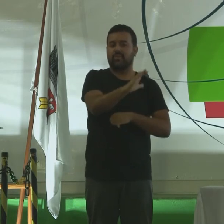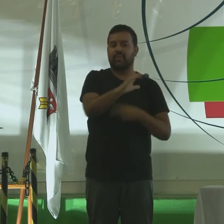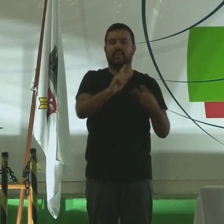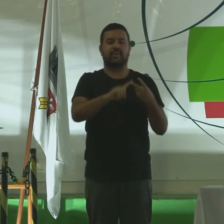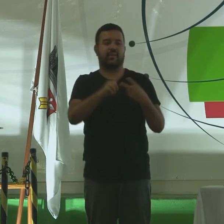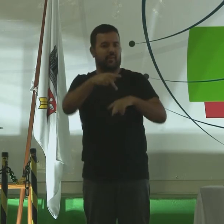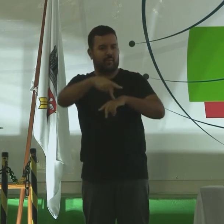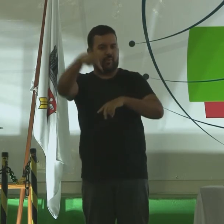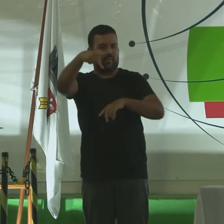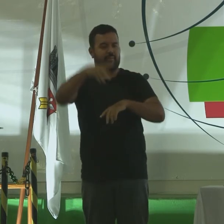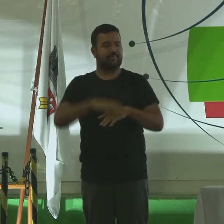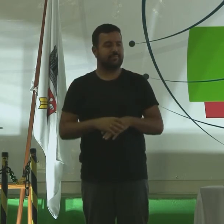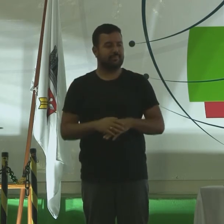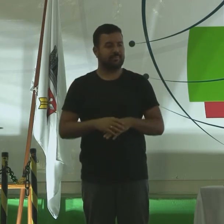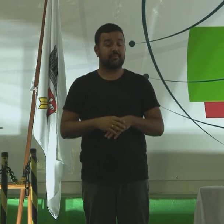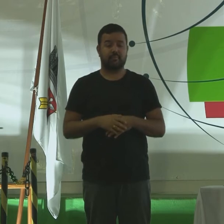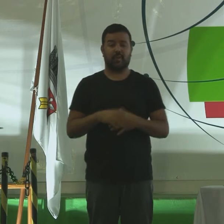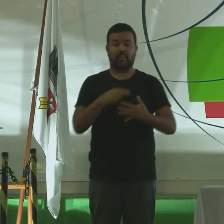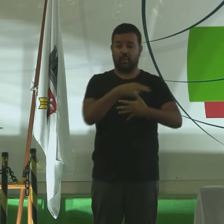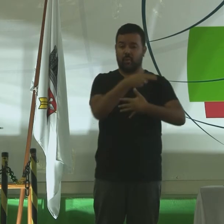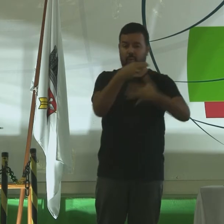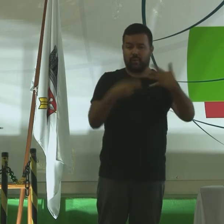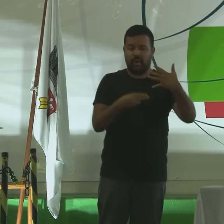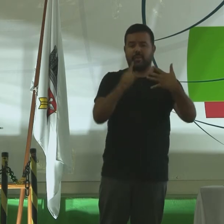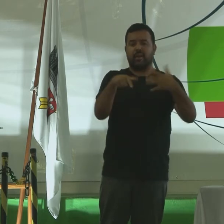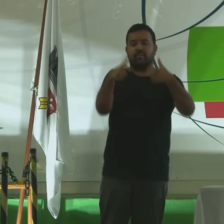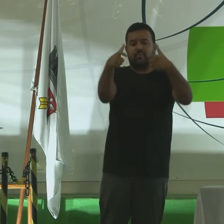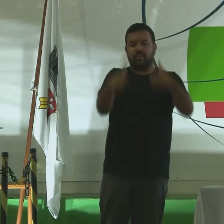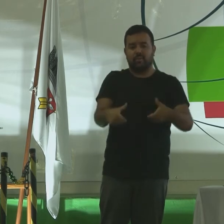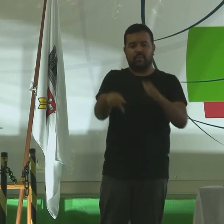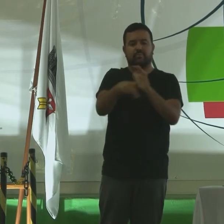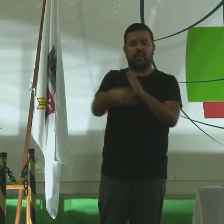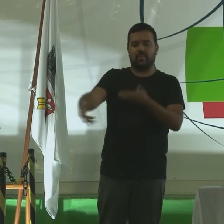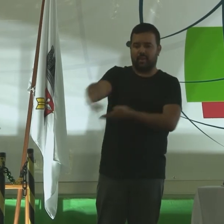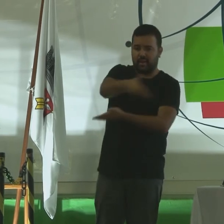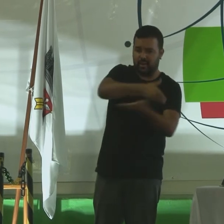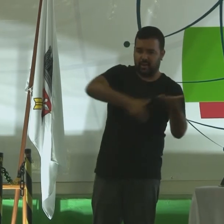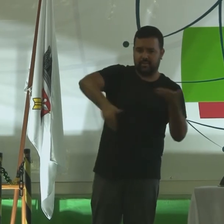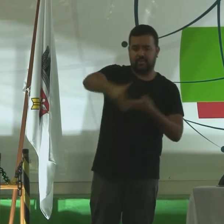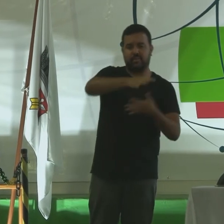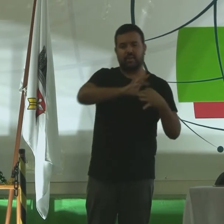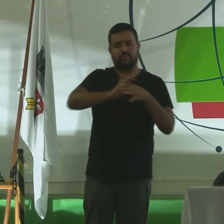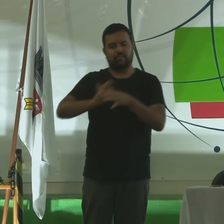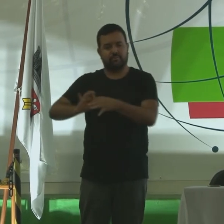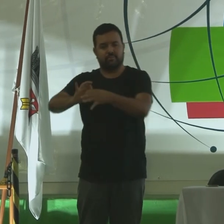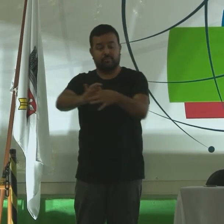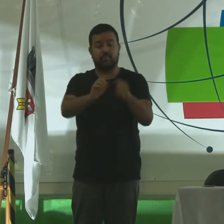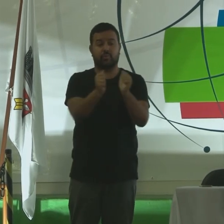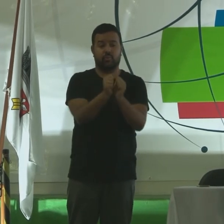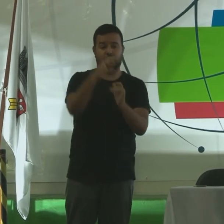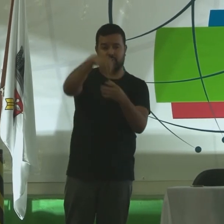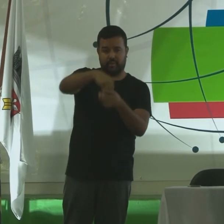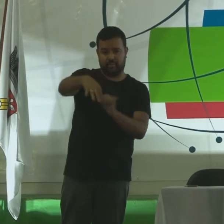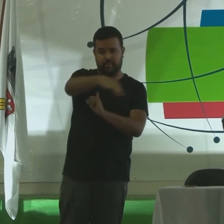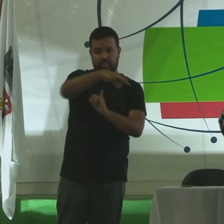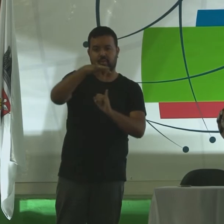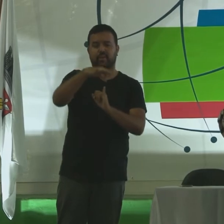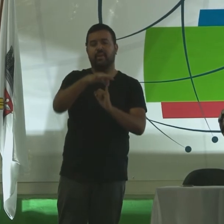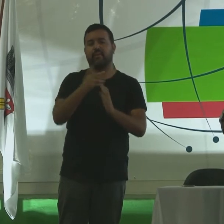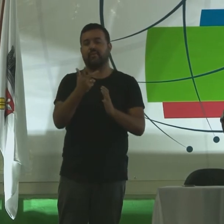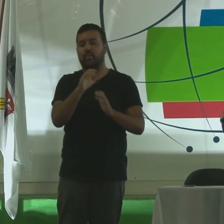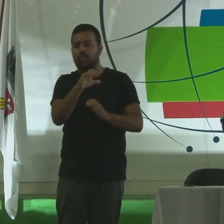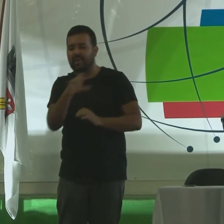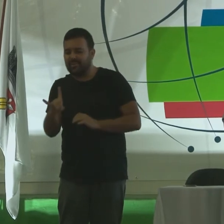pós-graduação. Então, o NAP é esse espaço que vai articular com todas as instâncias dentro da escola, com todas